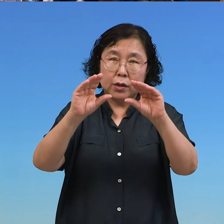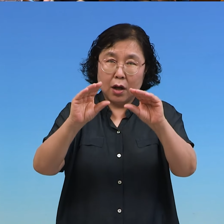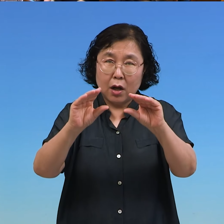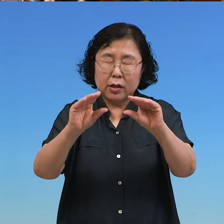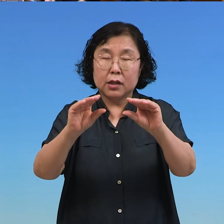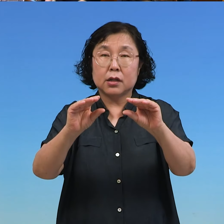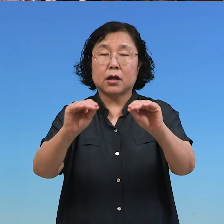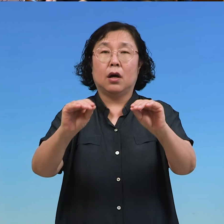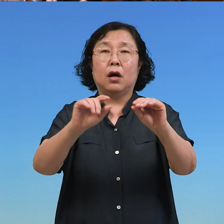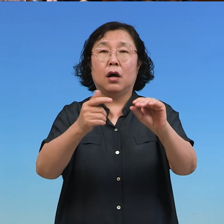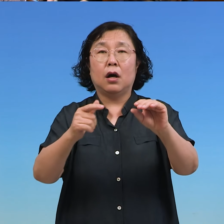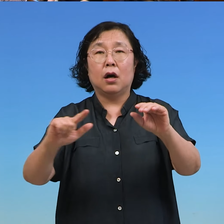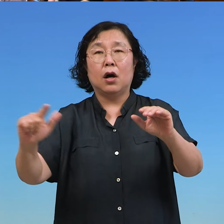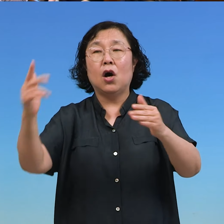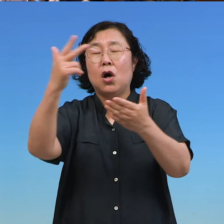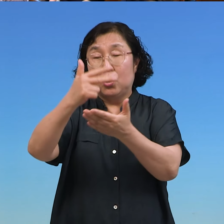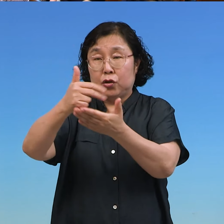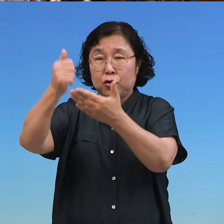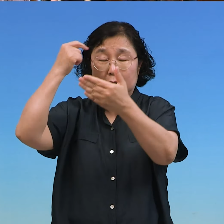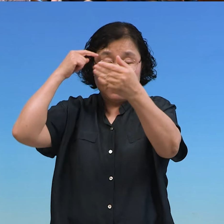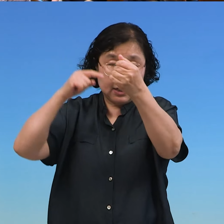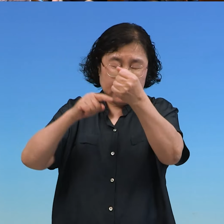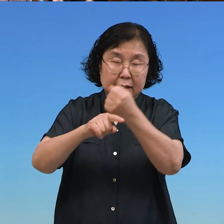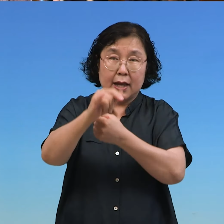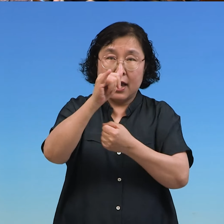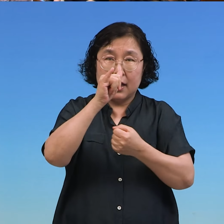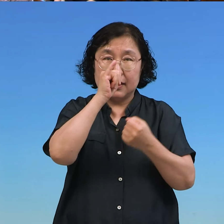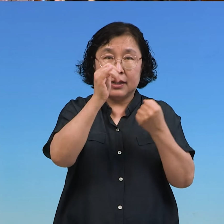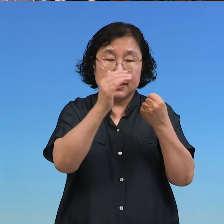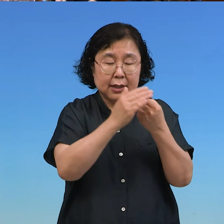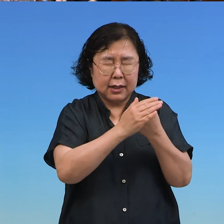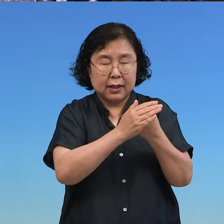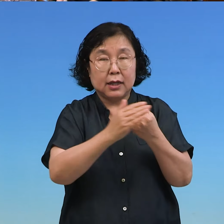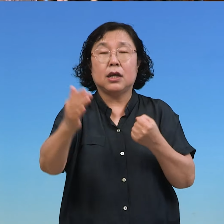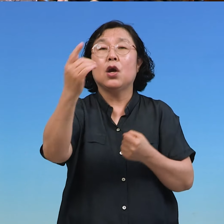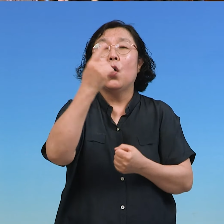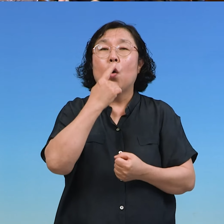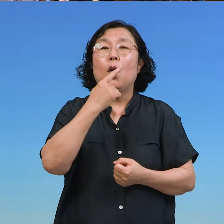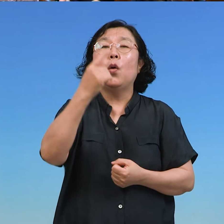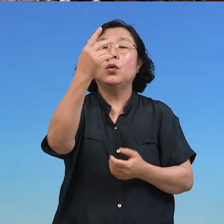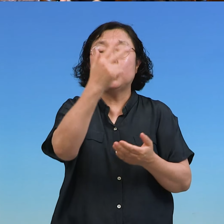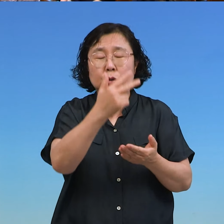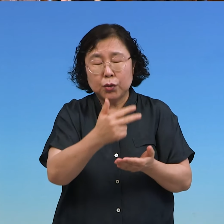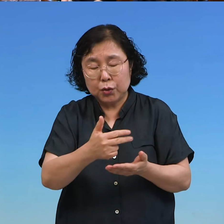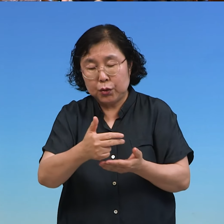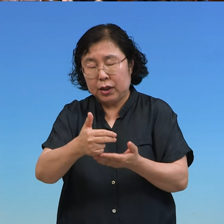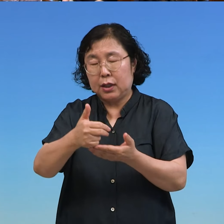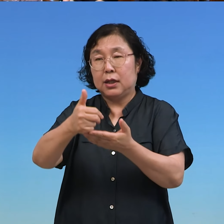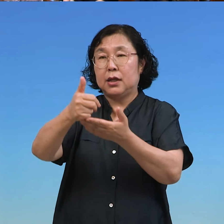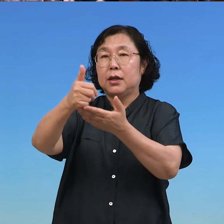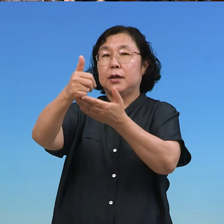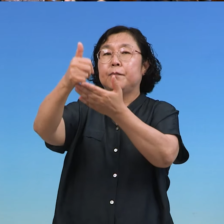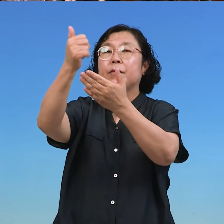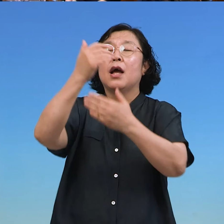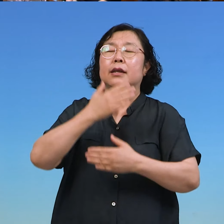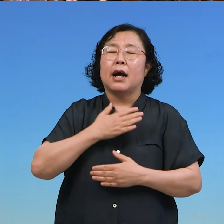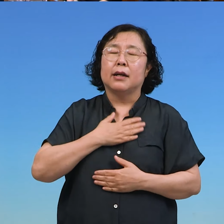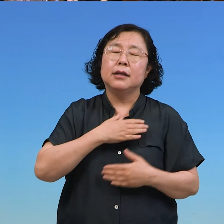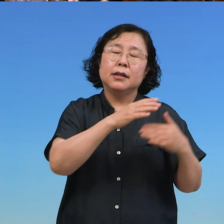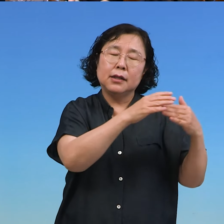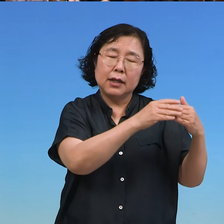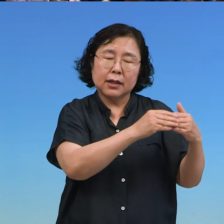나의 가고서는 주님 뜻에 있으니 주님 뜻에 있으니 오 주님 나를